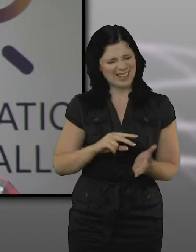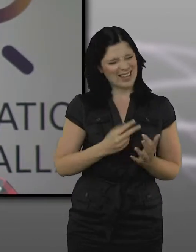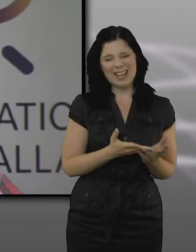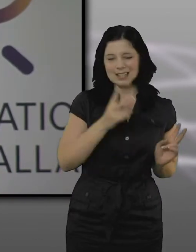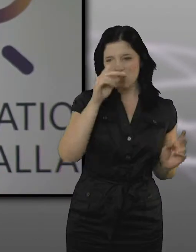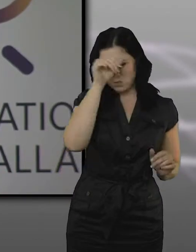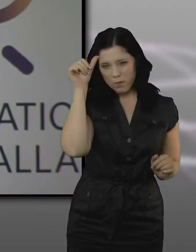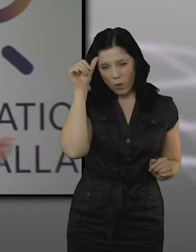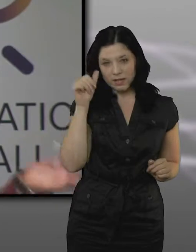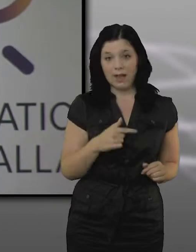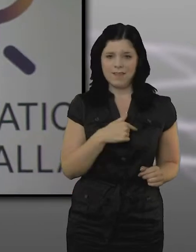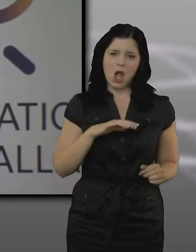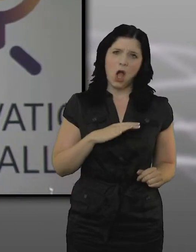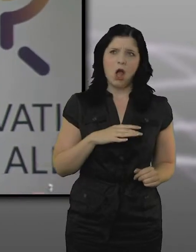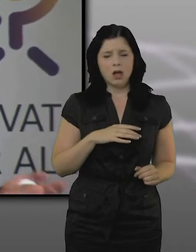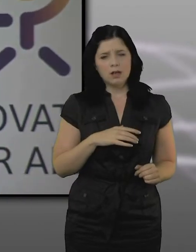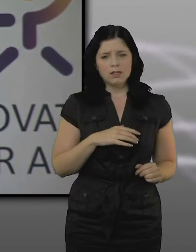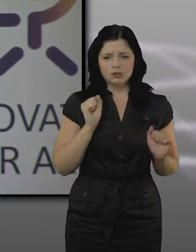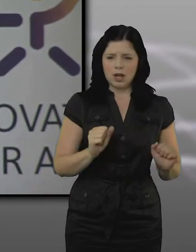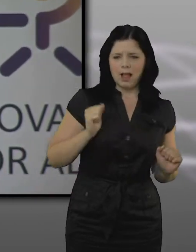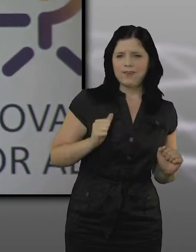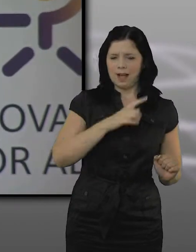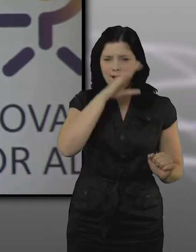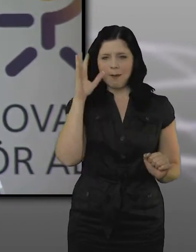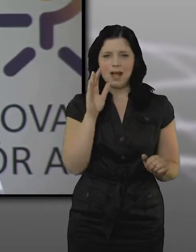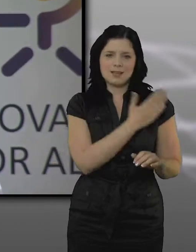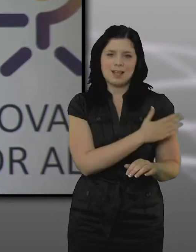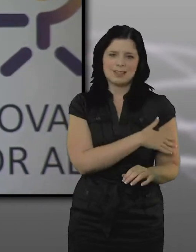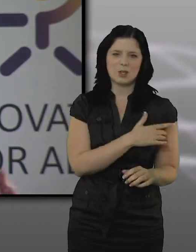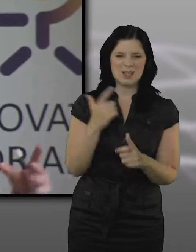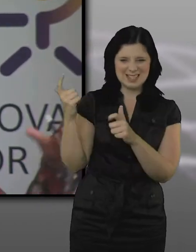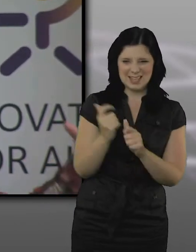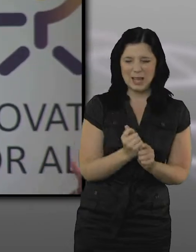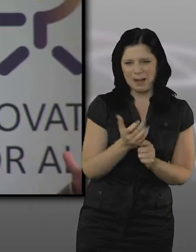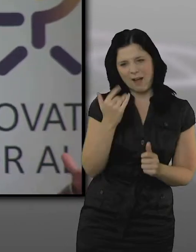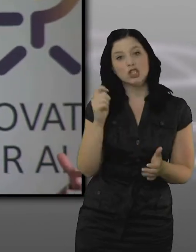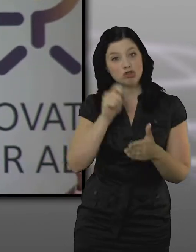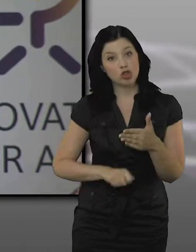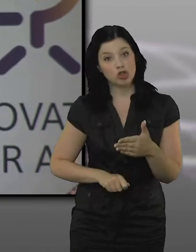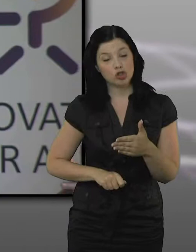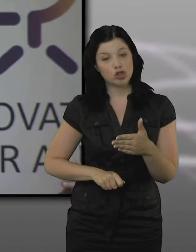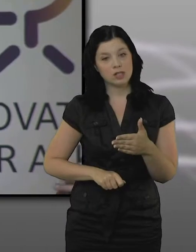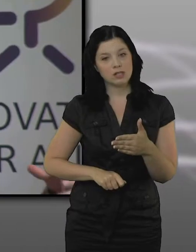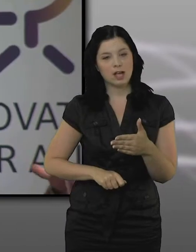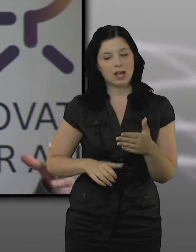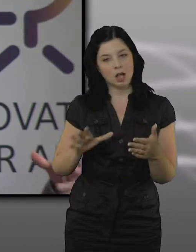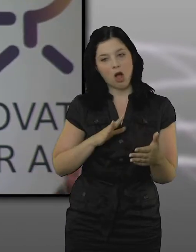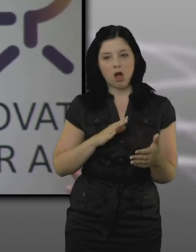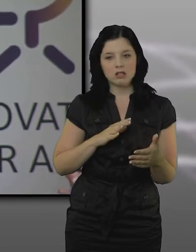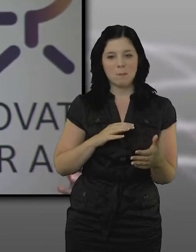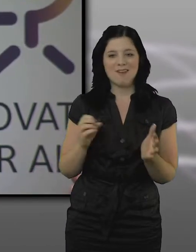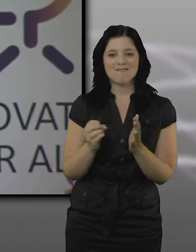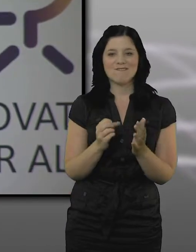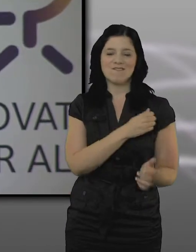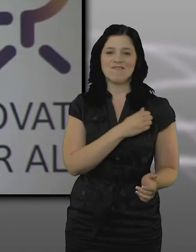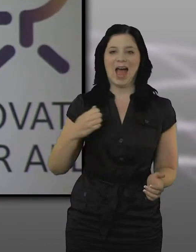del diskussioner om vi skulle utnyttja befintliga tjänster. När det gäller streaming kan ju det vara rätt dyr historia med att hosta. Alltså att ha en